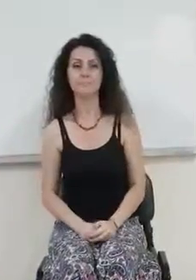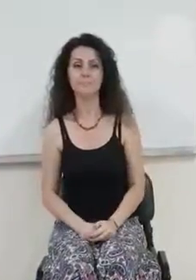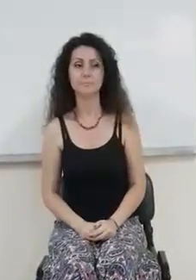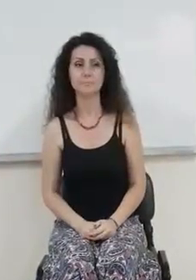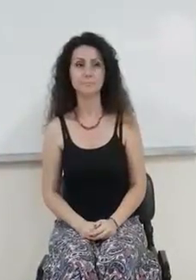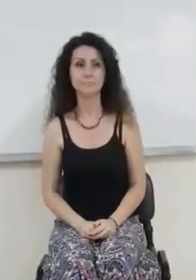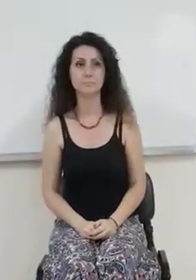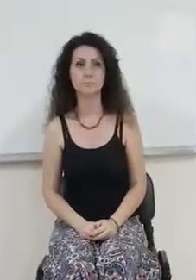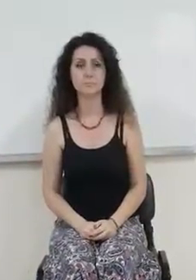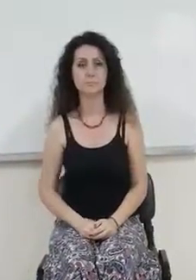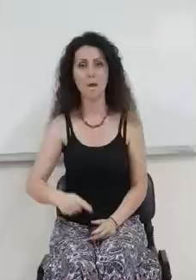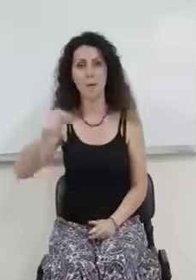Bekçi,